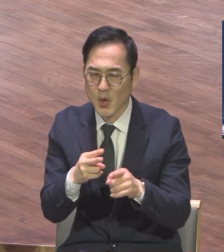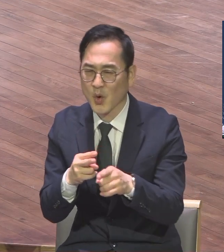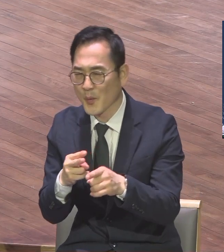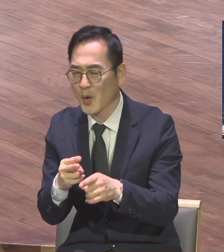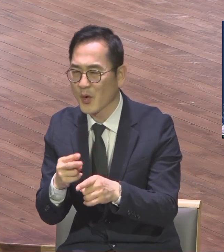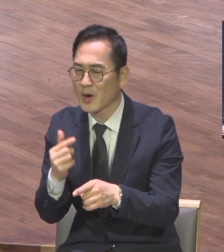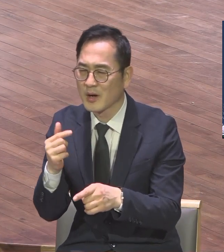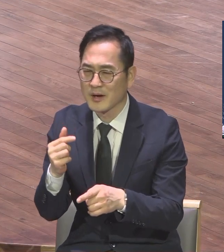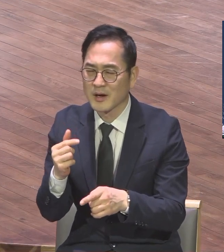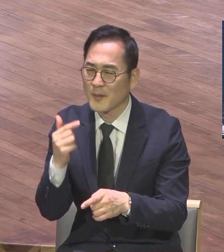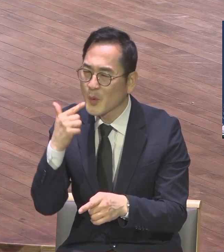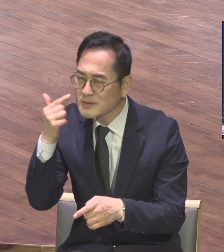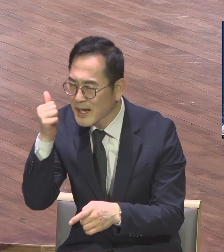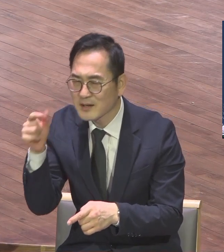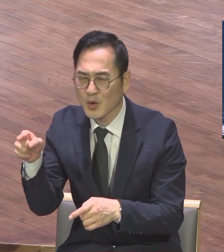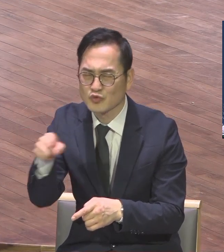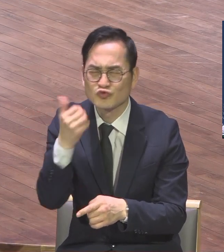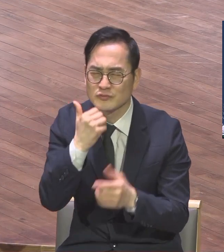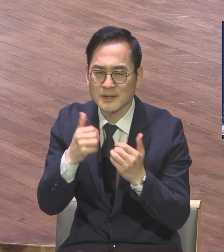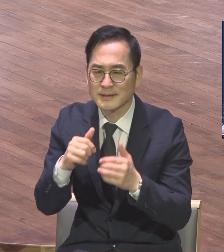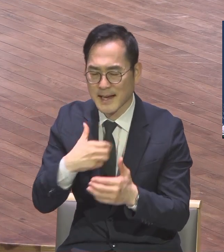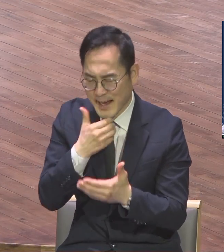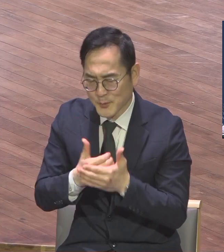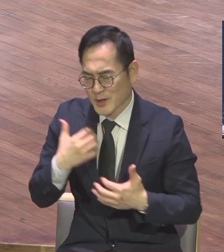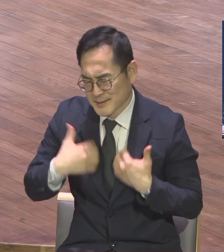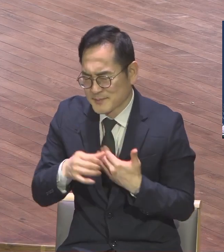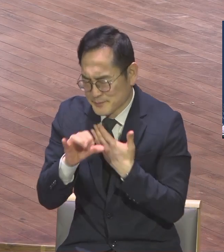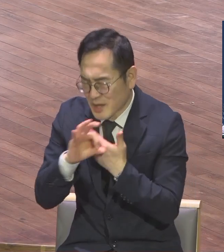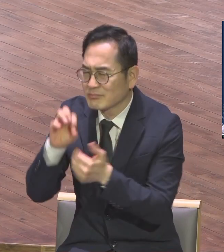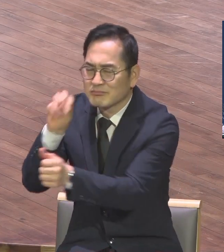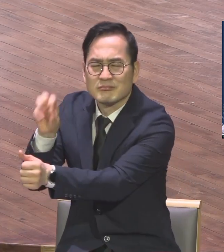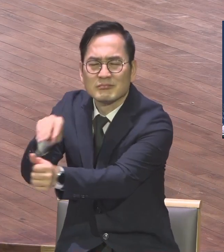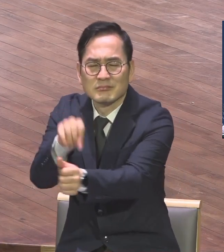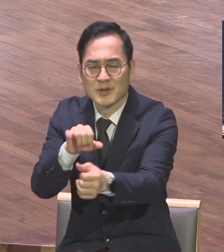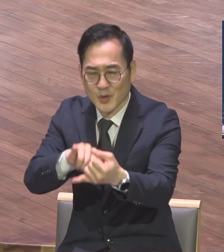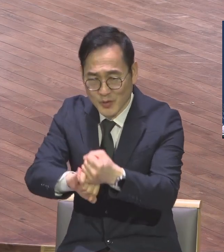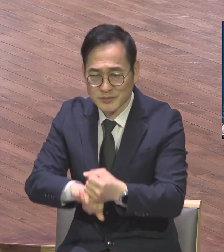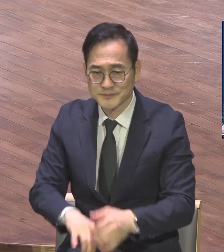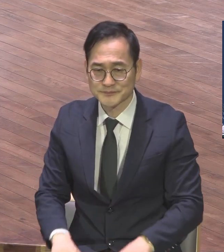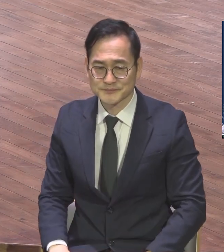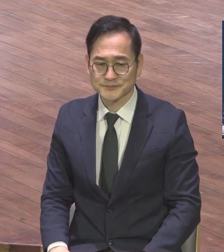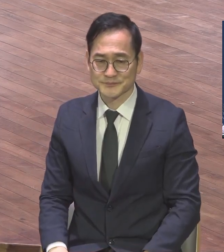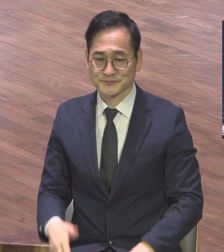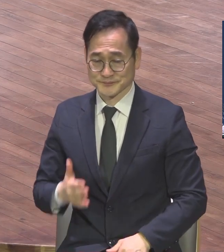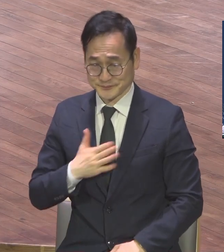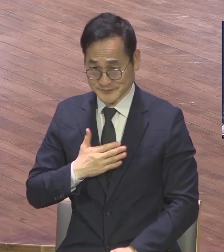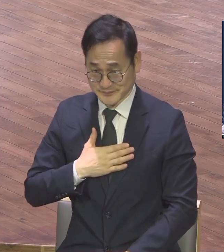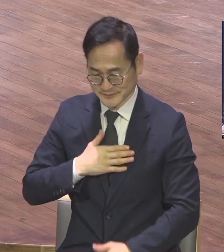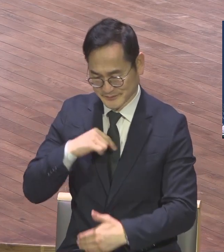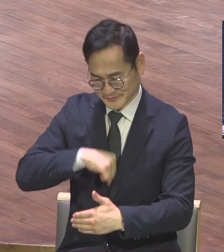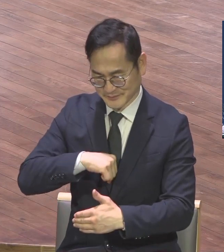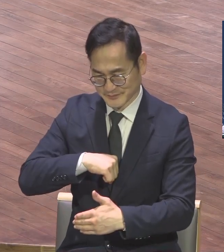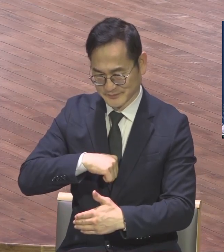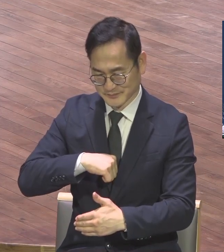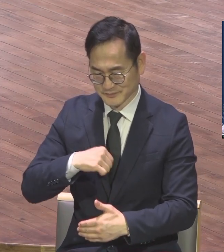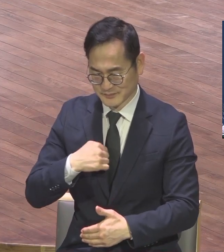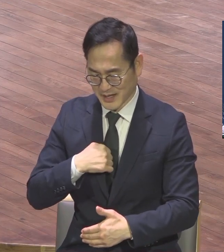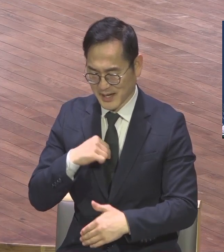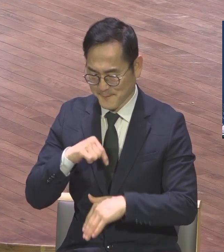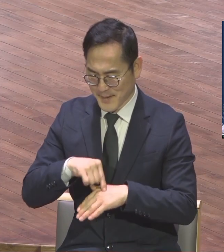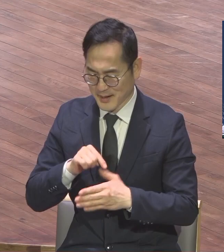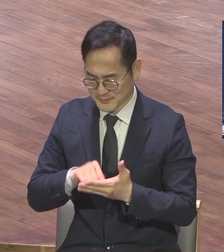제가 속초에서 돌아오는 차 중에서 혼자 말을 했습니다. 나의 이런 마음을 좀 표현할